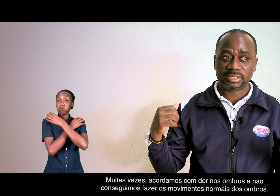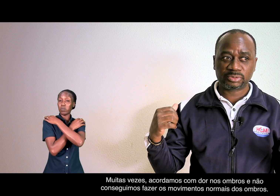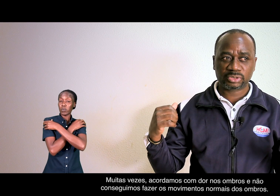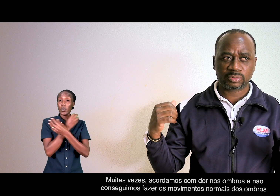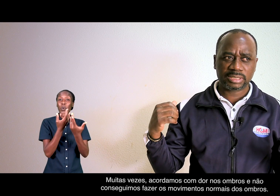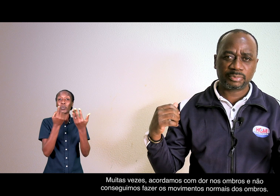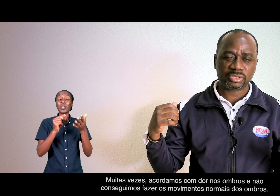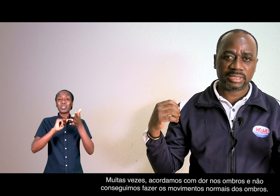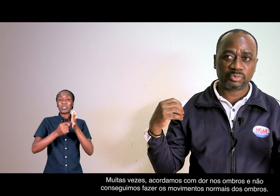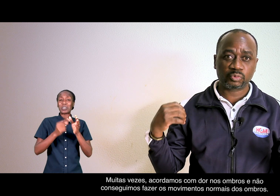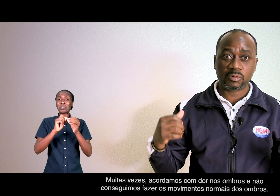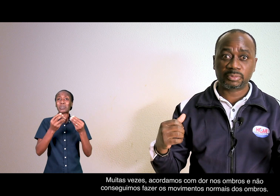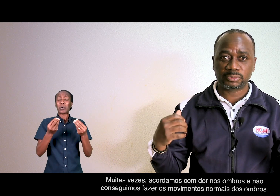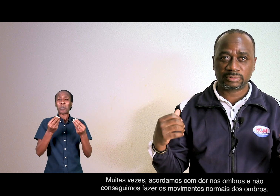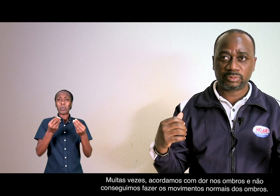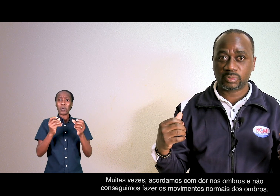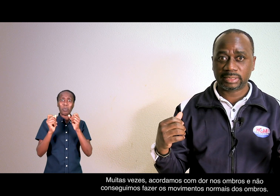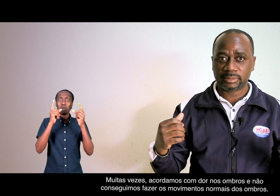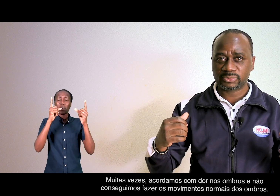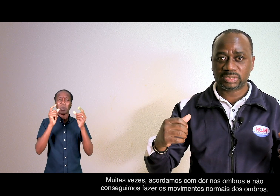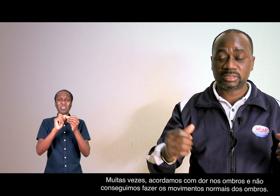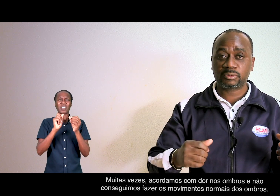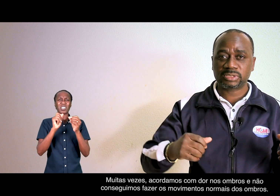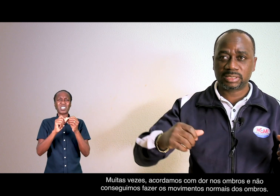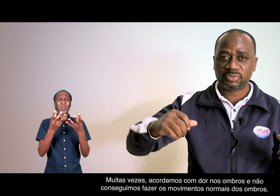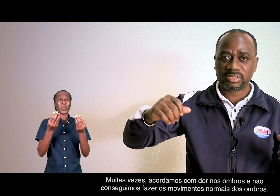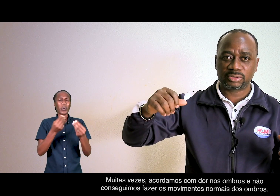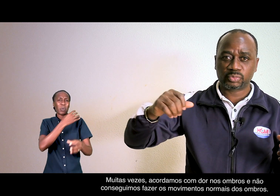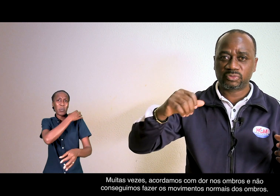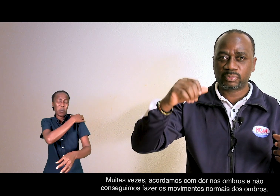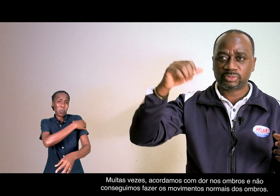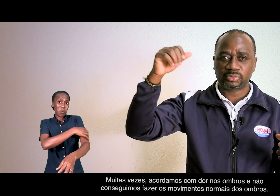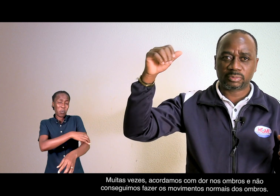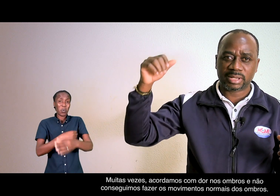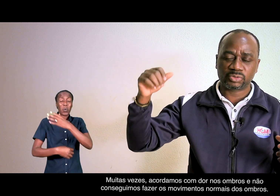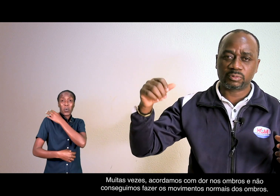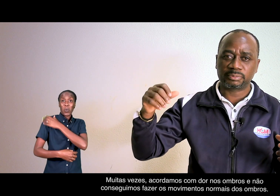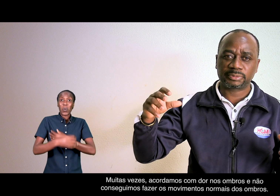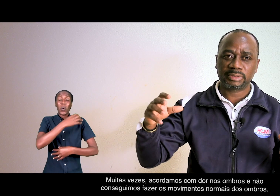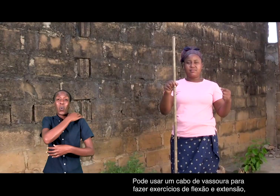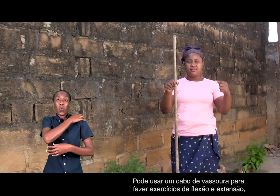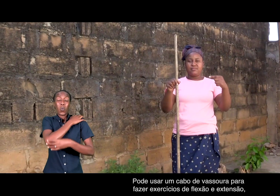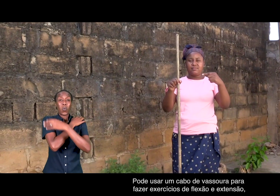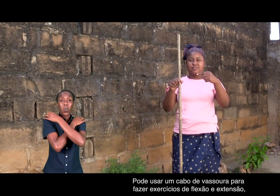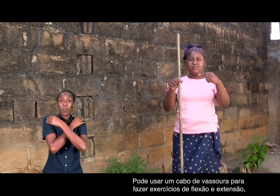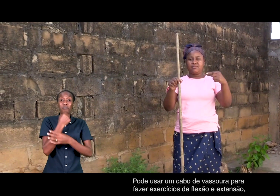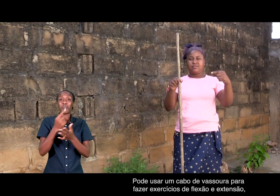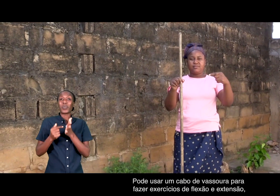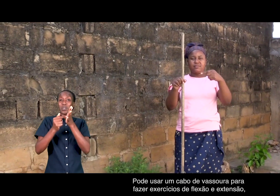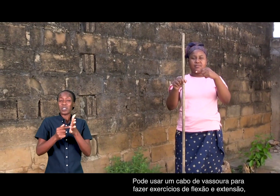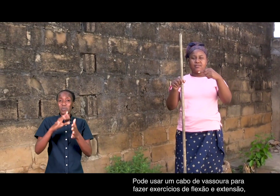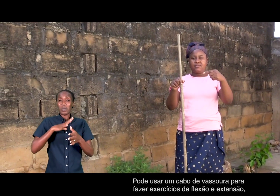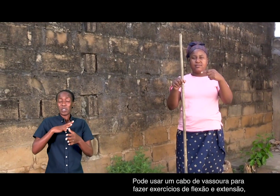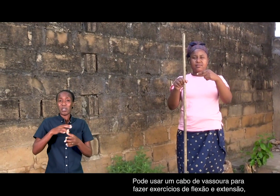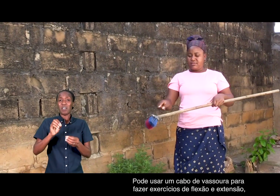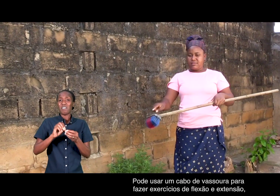Muitas vezes nós acordamos e temos o ombro todo a doer e às vezes nem conseguimos fazer os movimentos normais do ombro. Por exemplo, pode